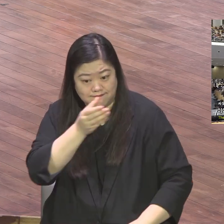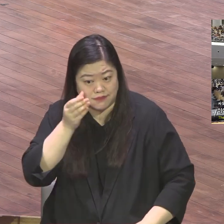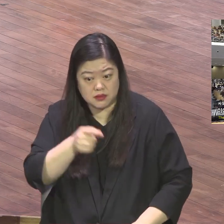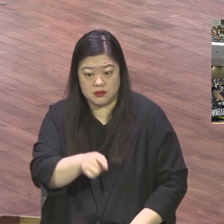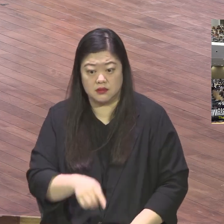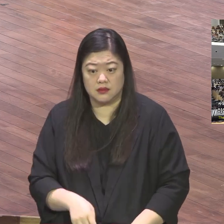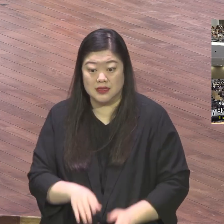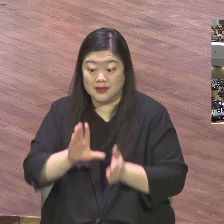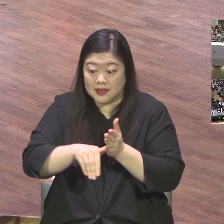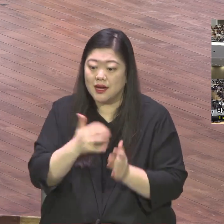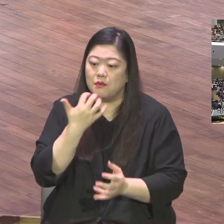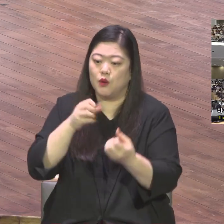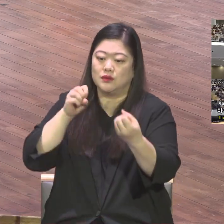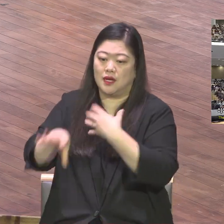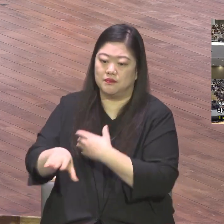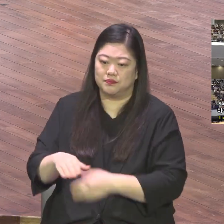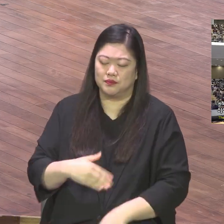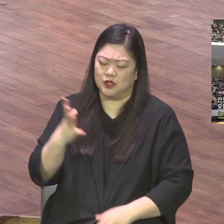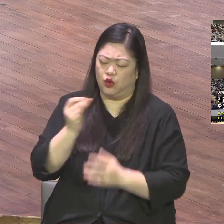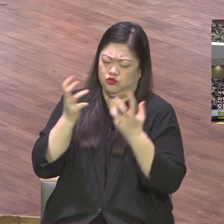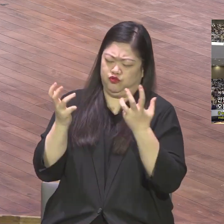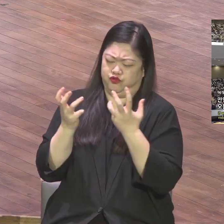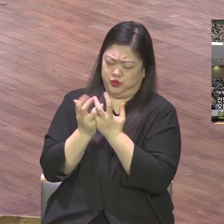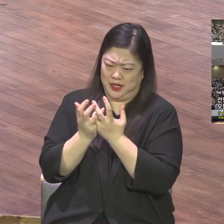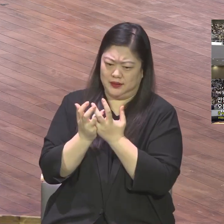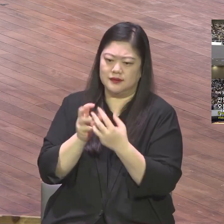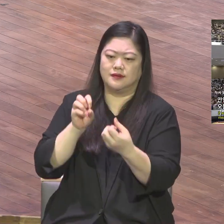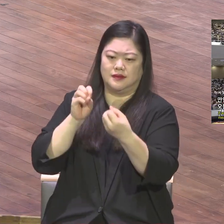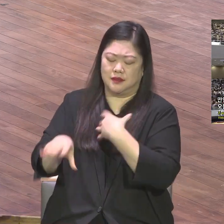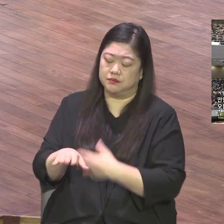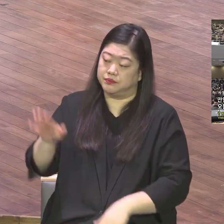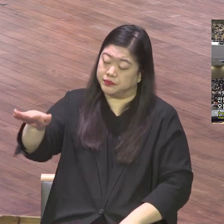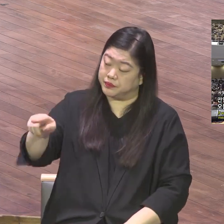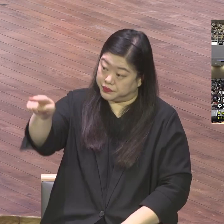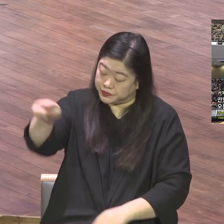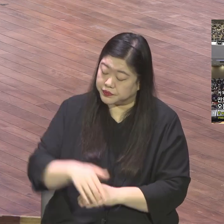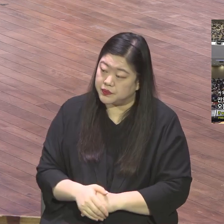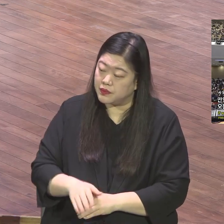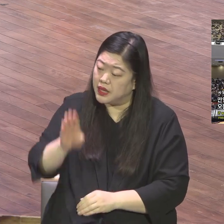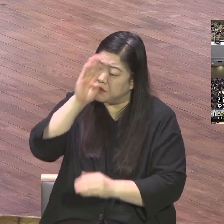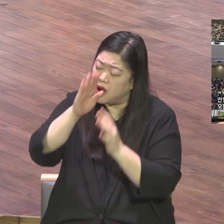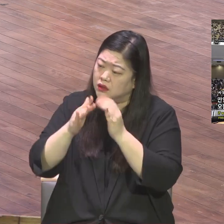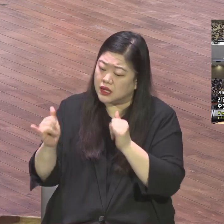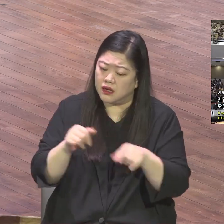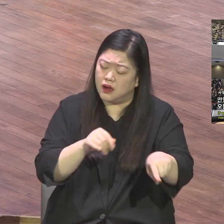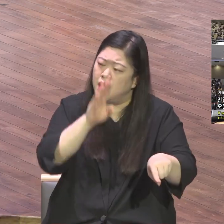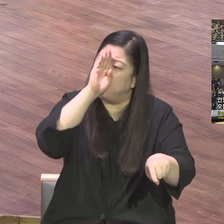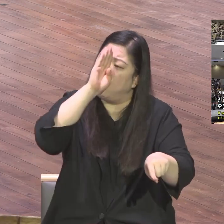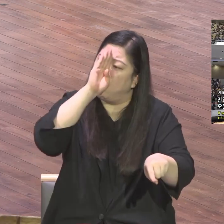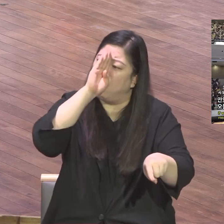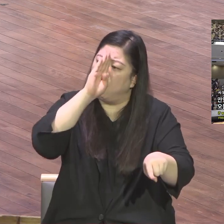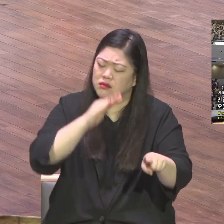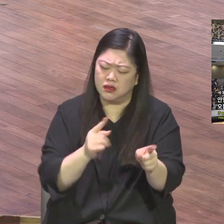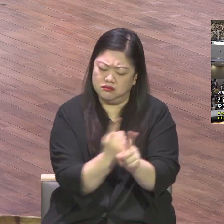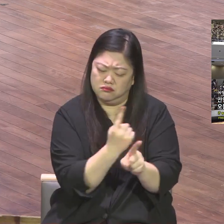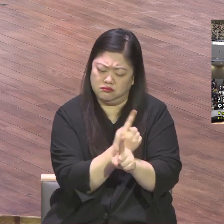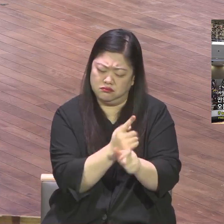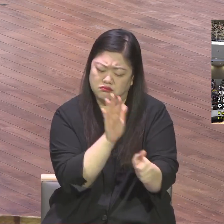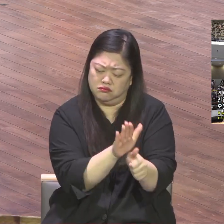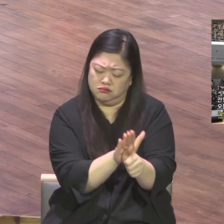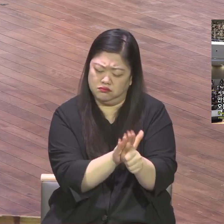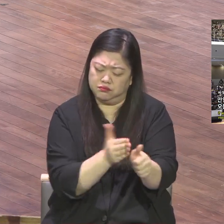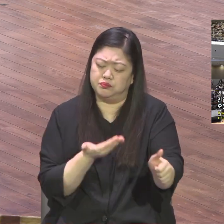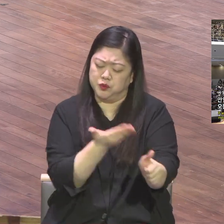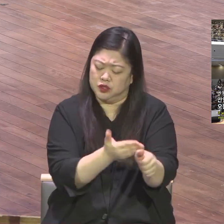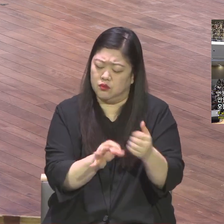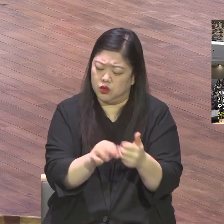충만하여 이르되 백성의 관리들과 장로들아 만일 병자에게 행한 착한 일에 대하여 이 사람이 어떻게 구원을 받았느냐고